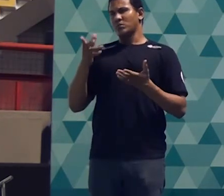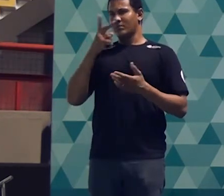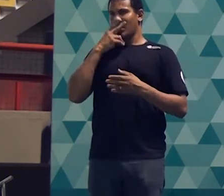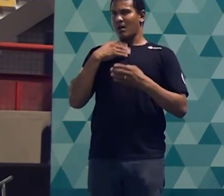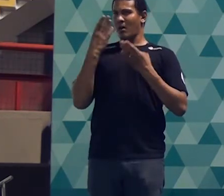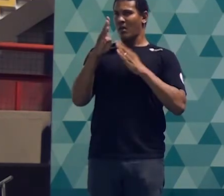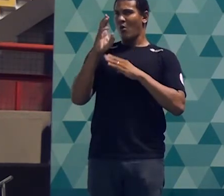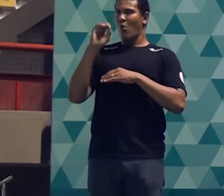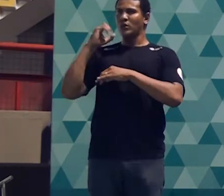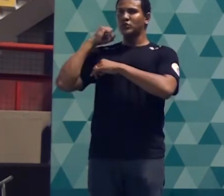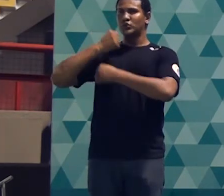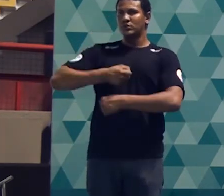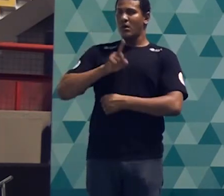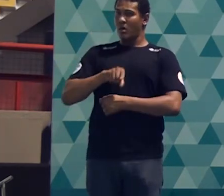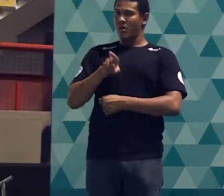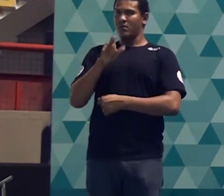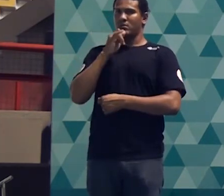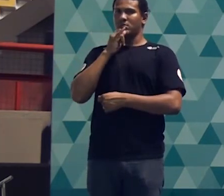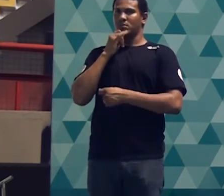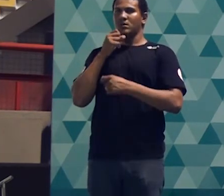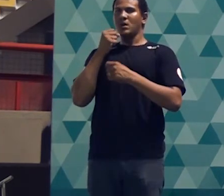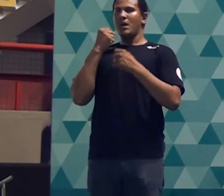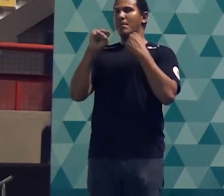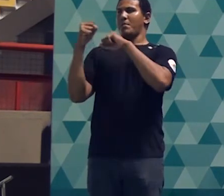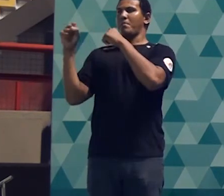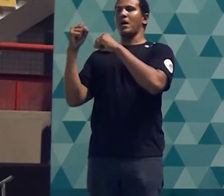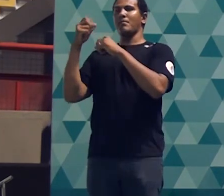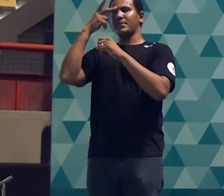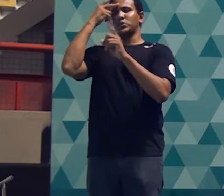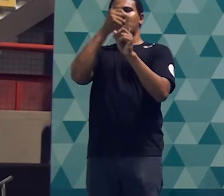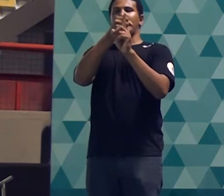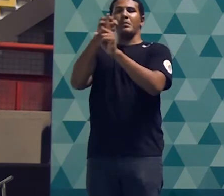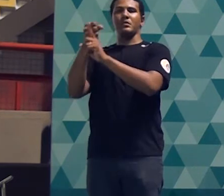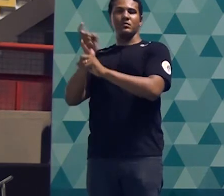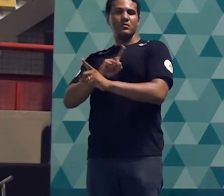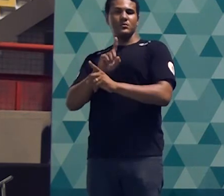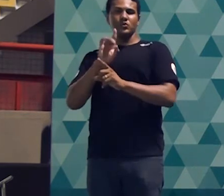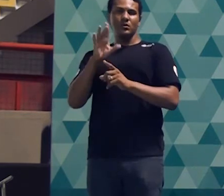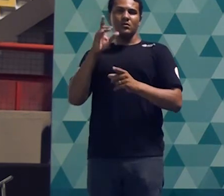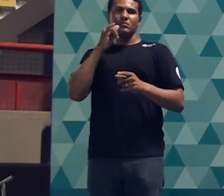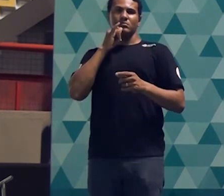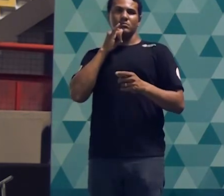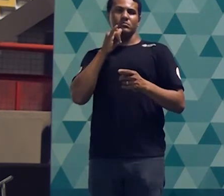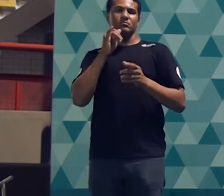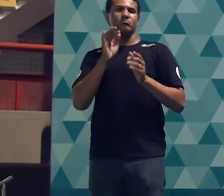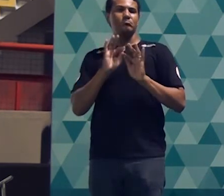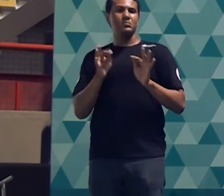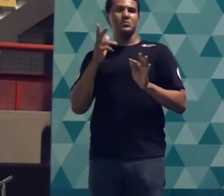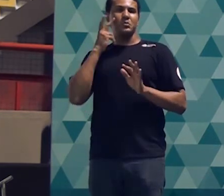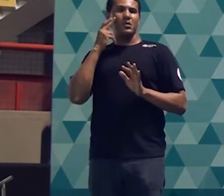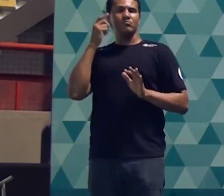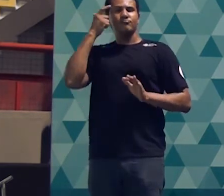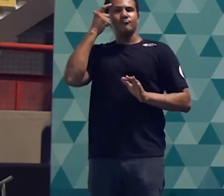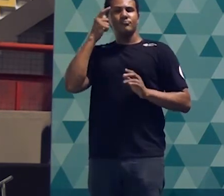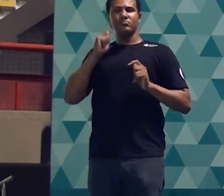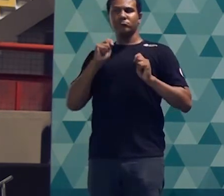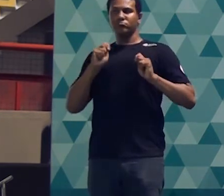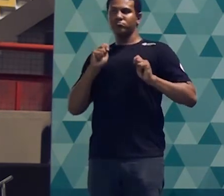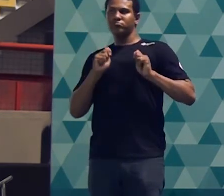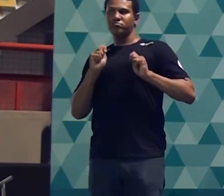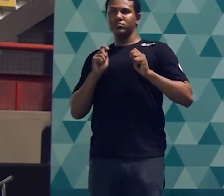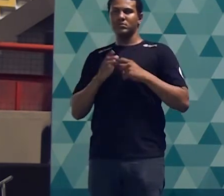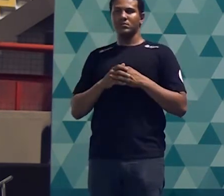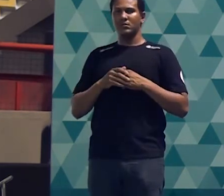outros. Você vai para desenvolver o autocontrole. Dificilmente as pessoas que fazem essas aulas,